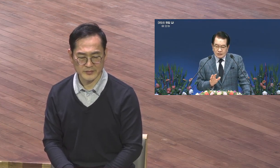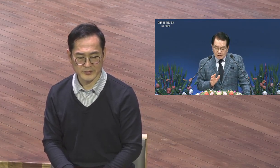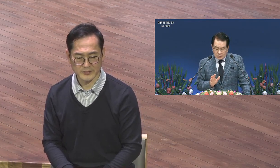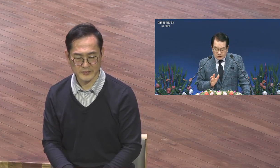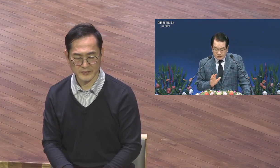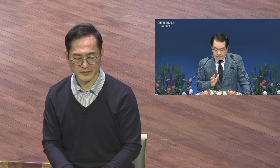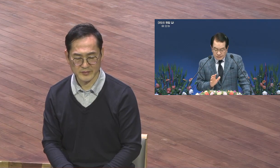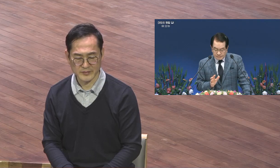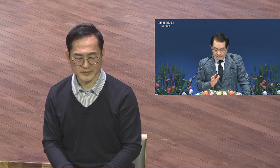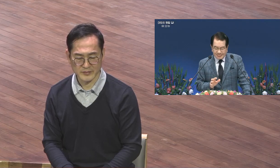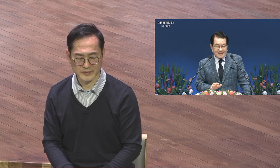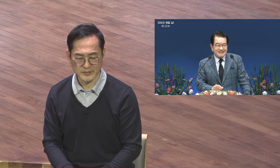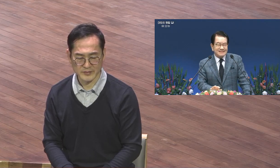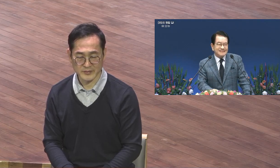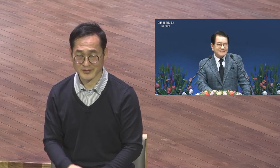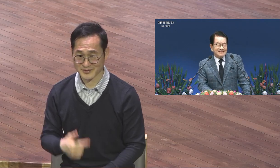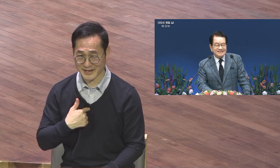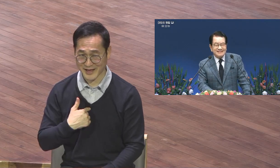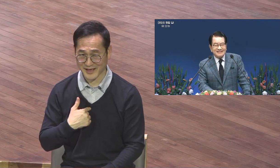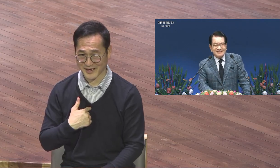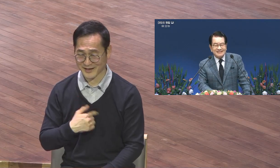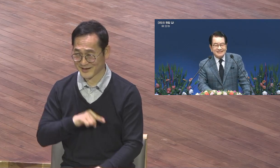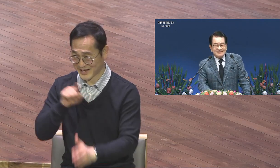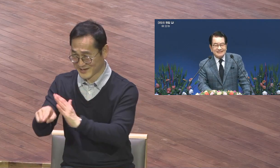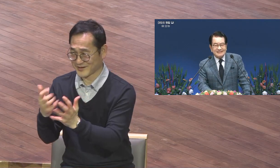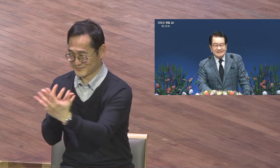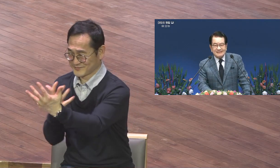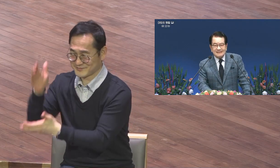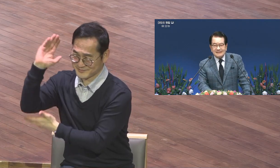또 사형 당할 것이 보아요.